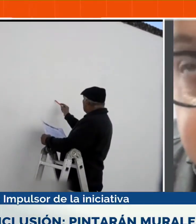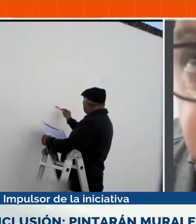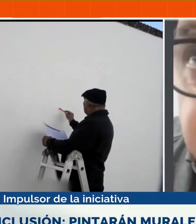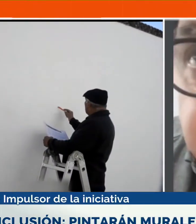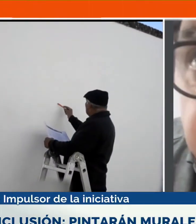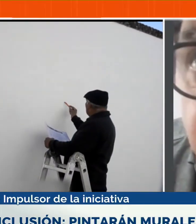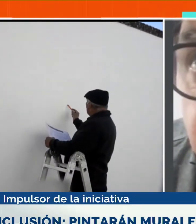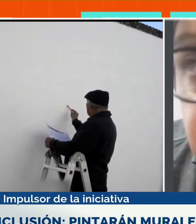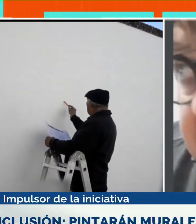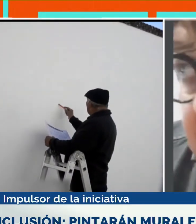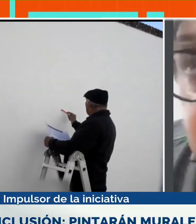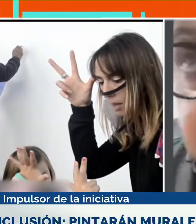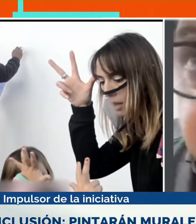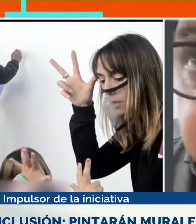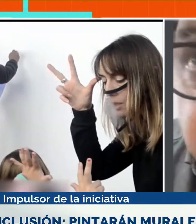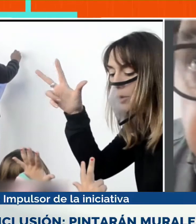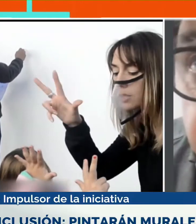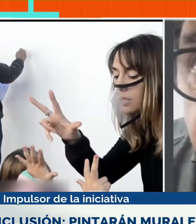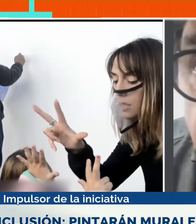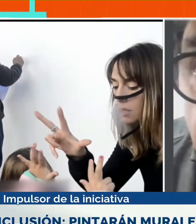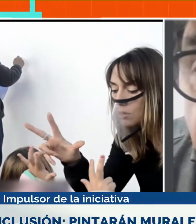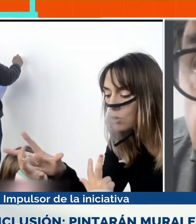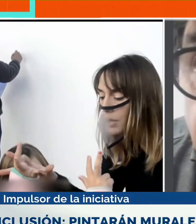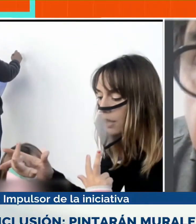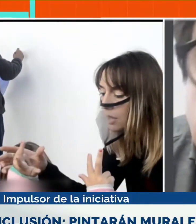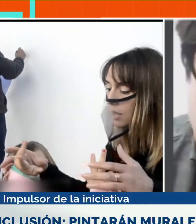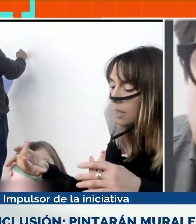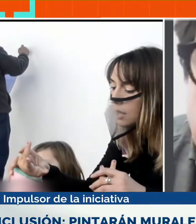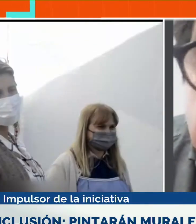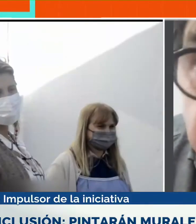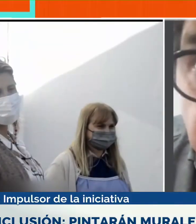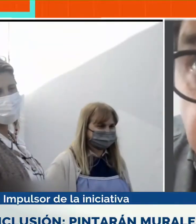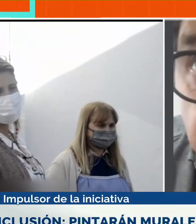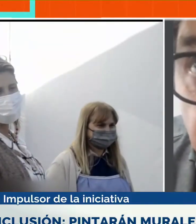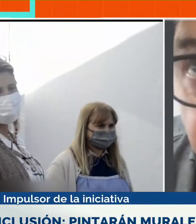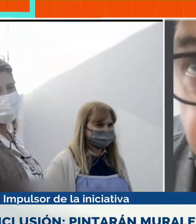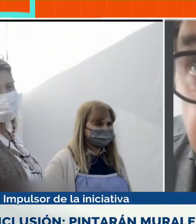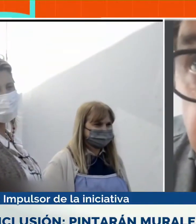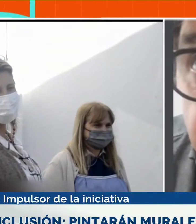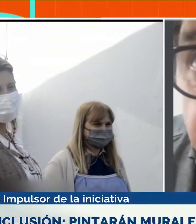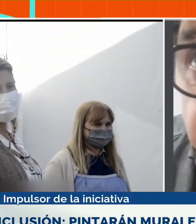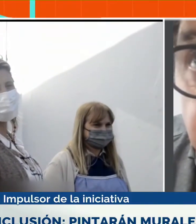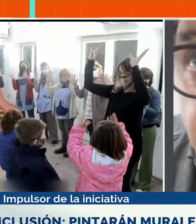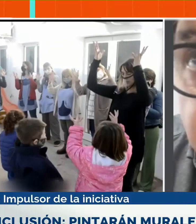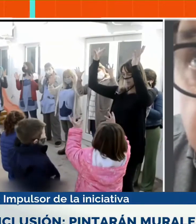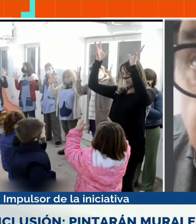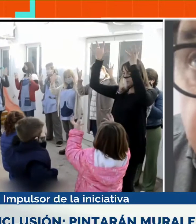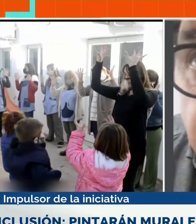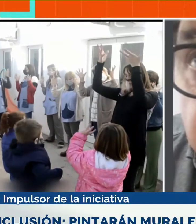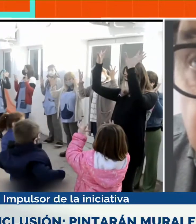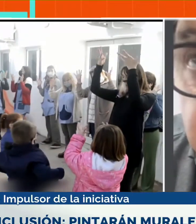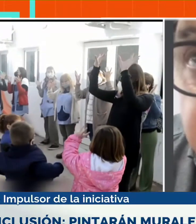Sí, efectivamente. Como voy a decir, los últimos años fueron... Mi niña tiene 15 años, por ejemplo. Y, bueno,